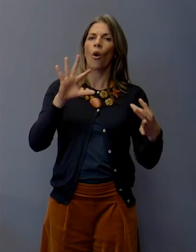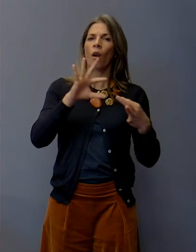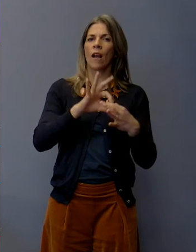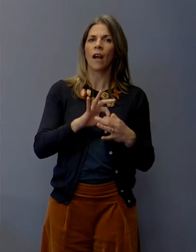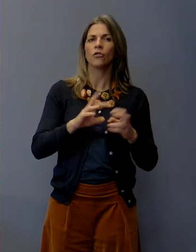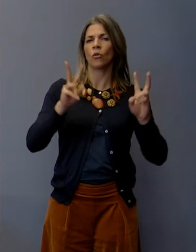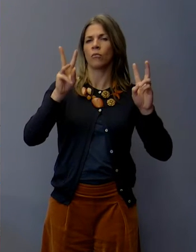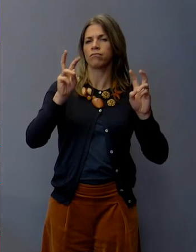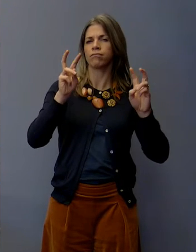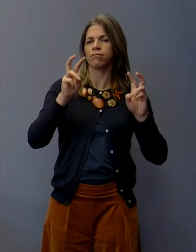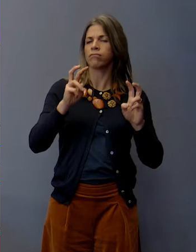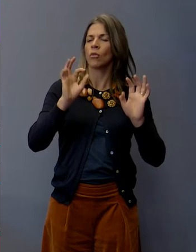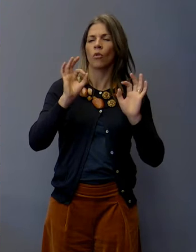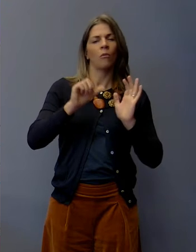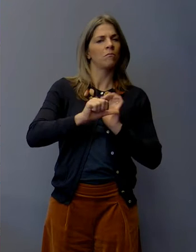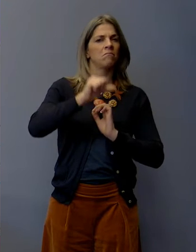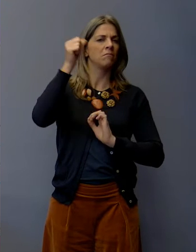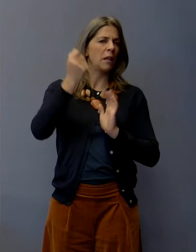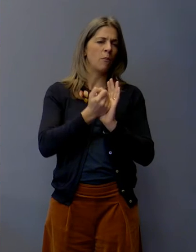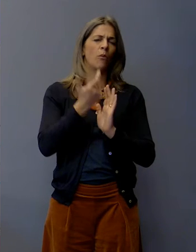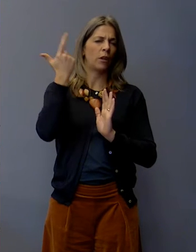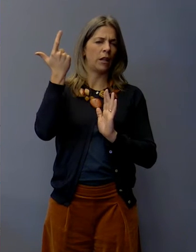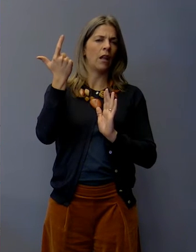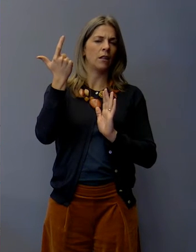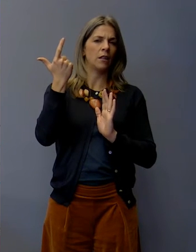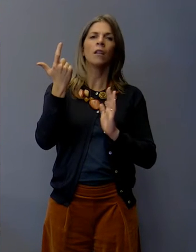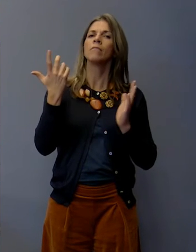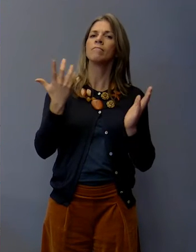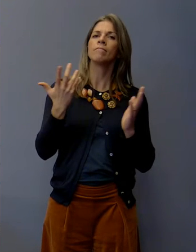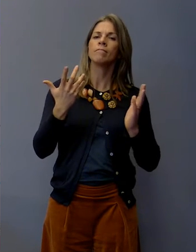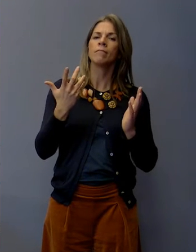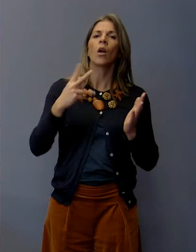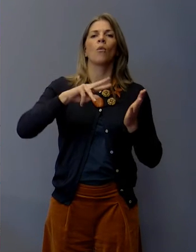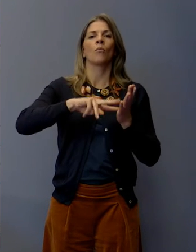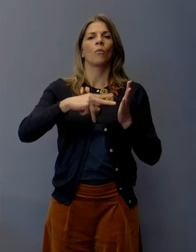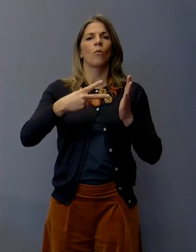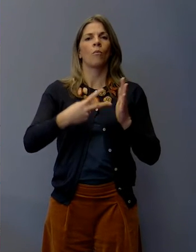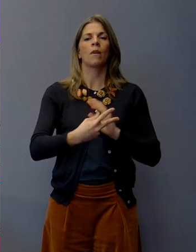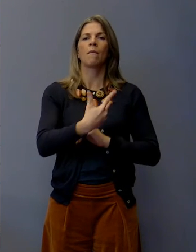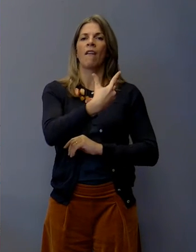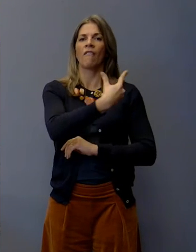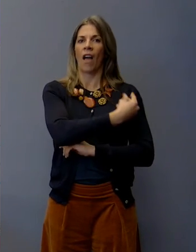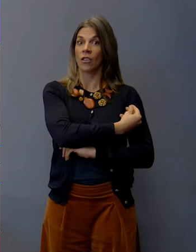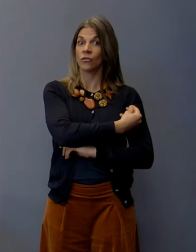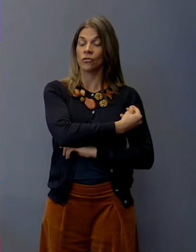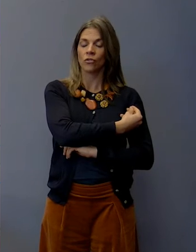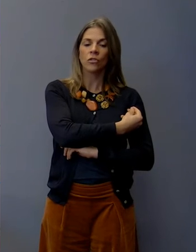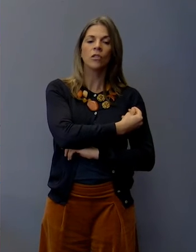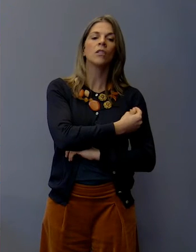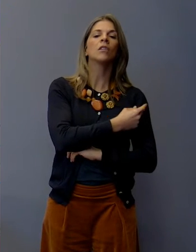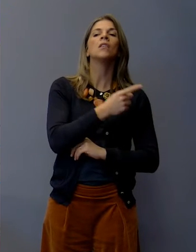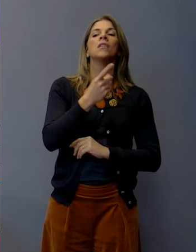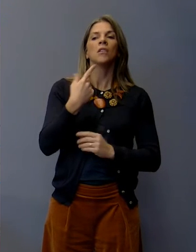siamo trovati invischiati e mi riferisco la questione delle vaccinazioni c'è stato detto che sono inammissibili